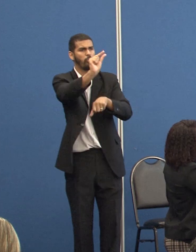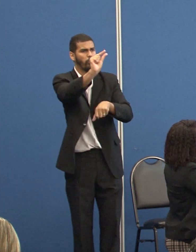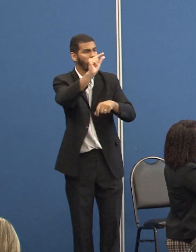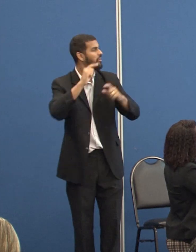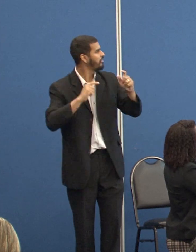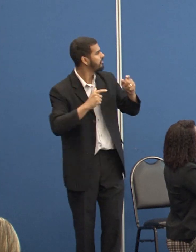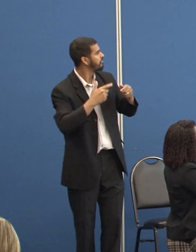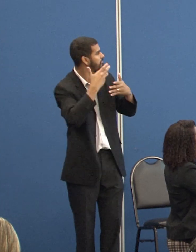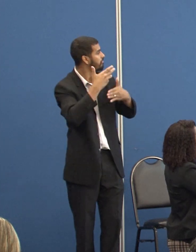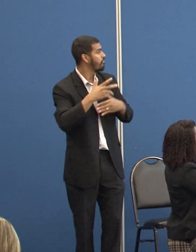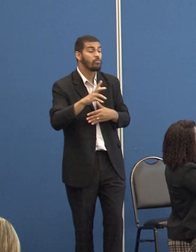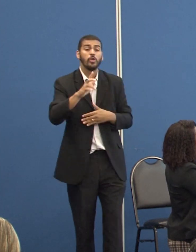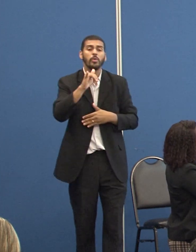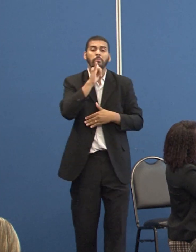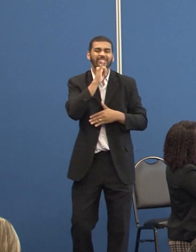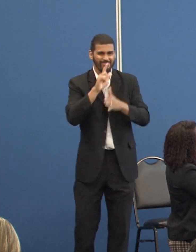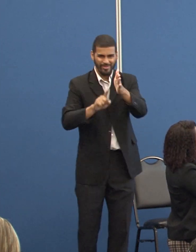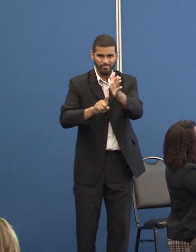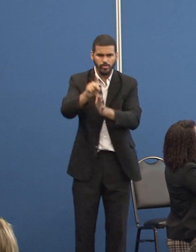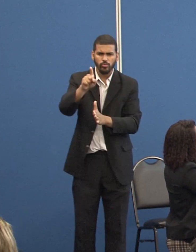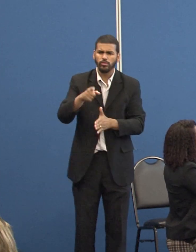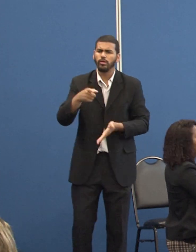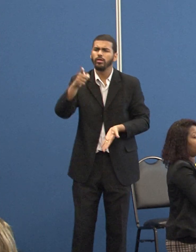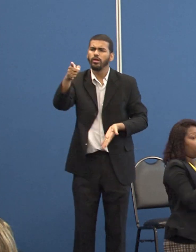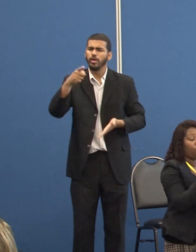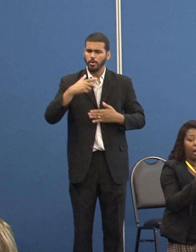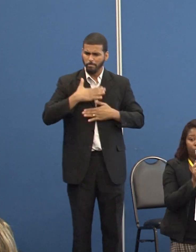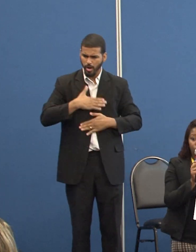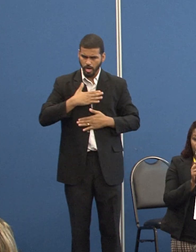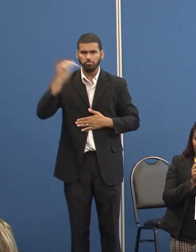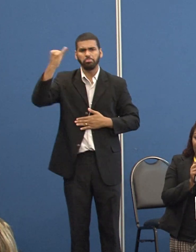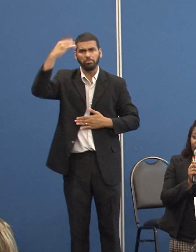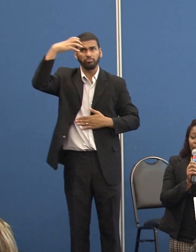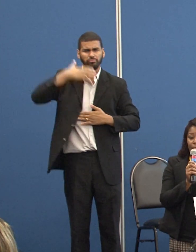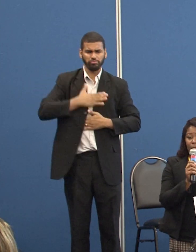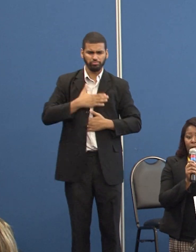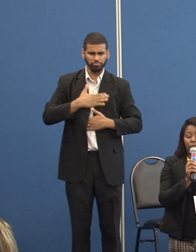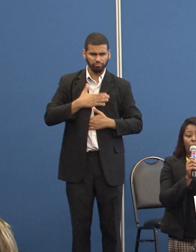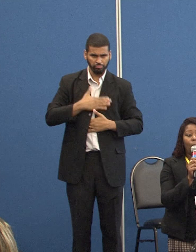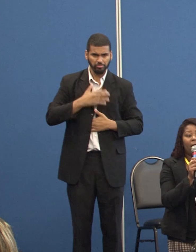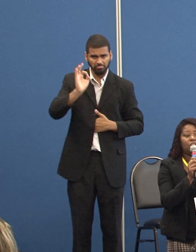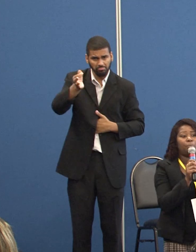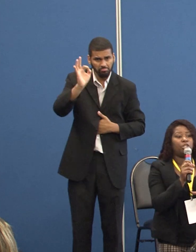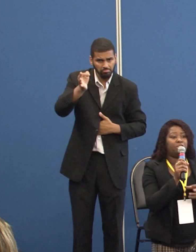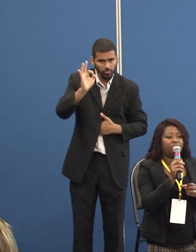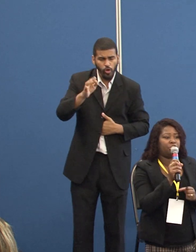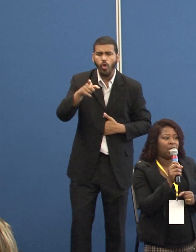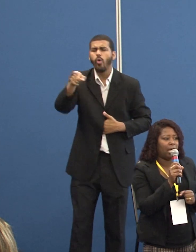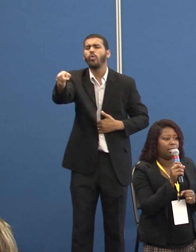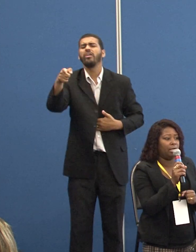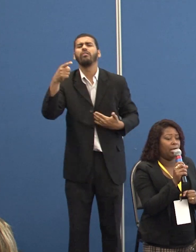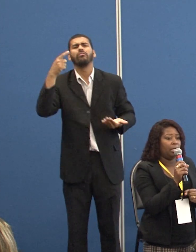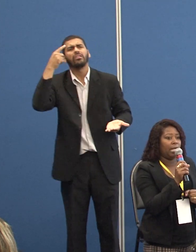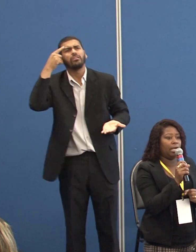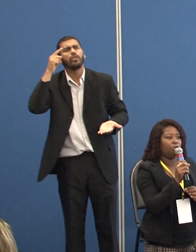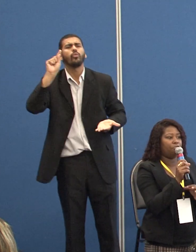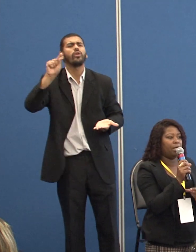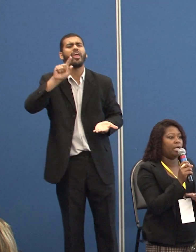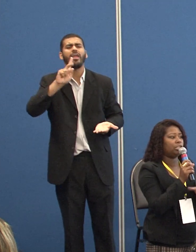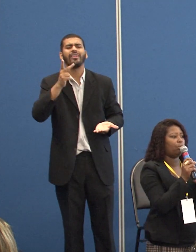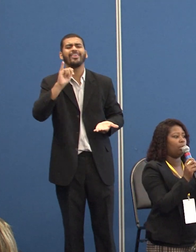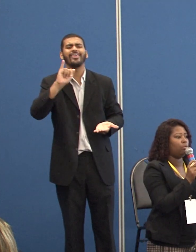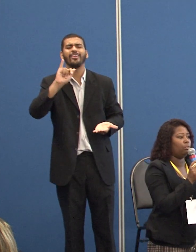Por exemplo, tomar banho é um hábito de higiene. O que você entende como hábito de higiene? Não é uma resposta fechada, né?